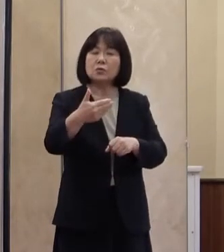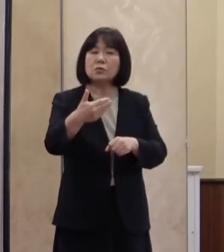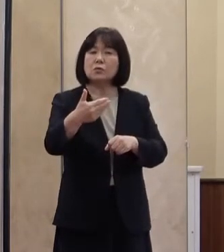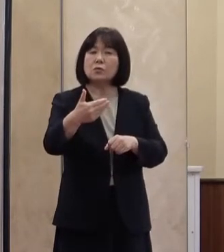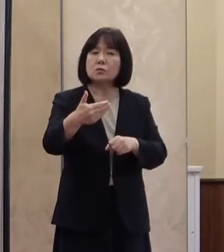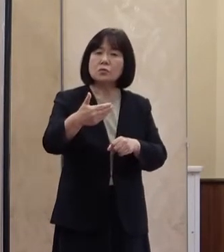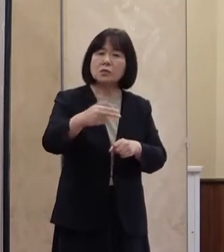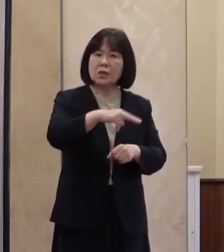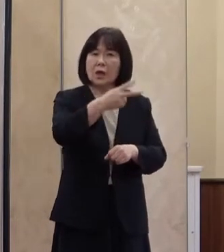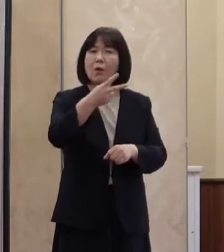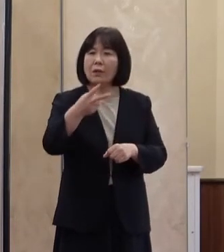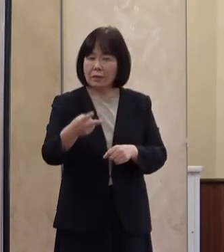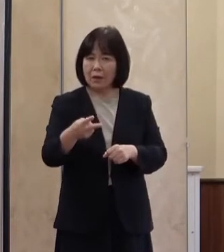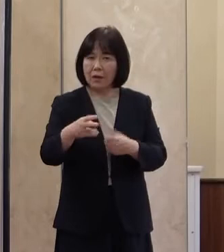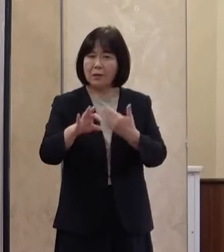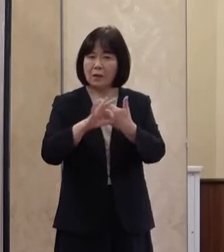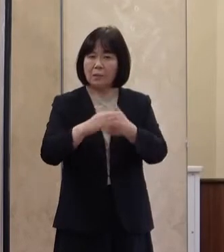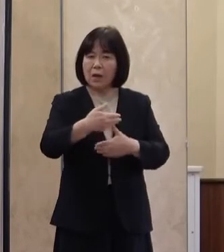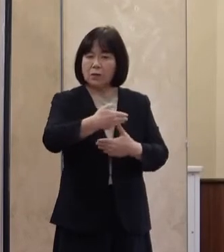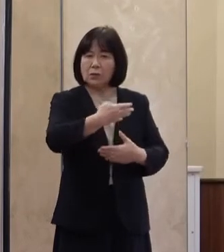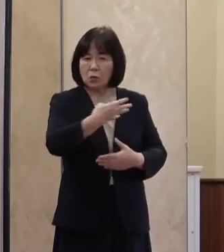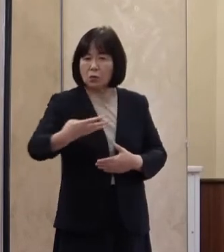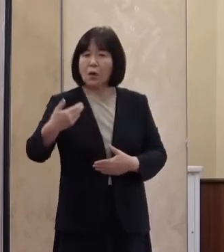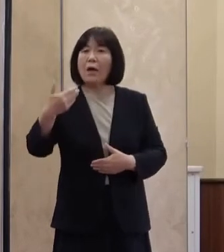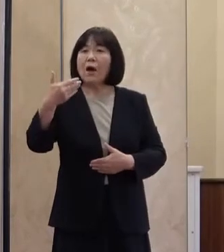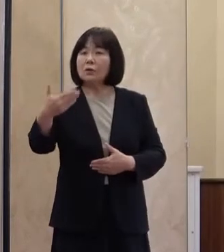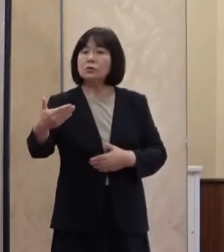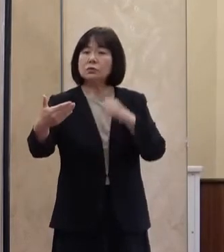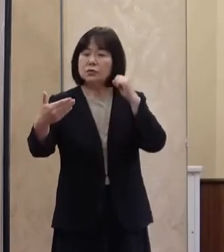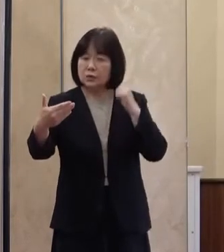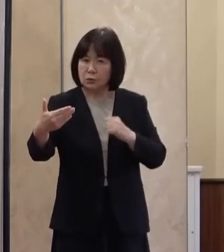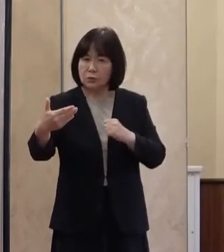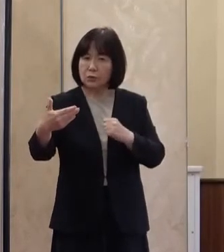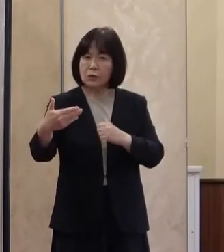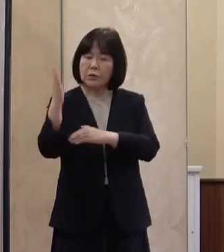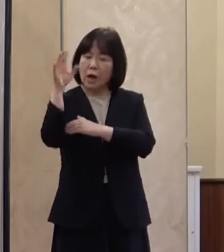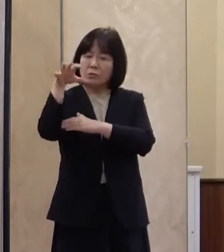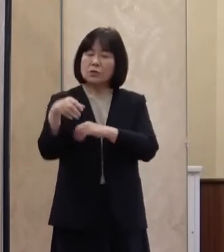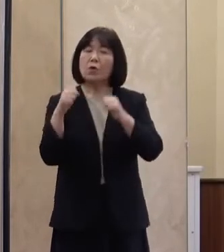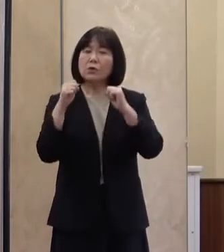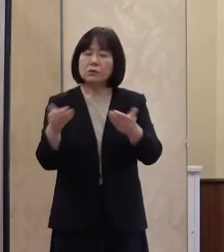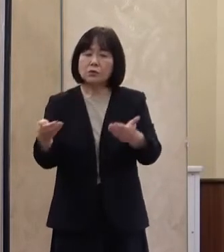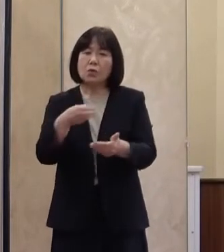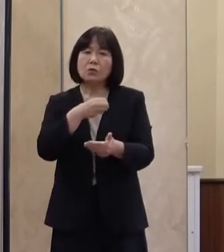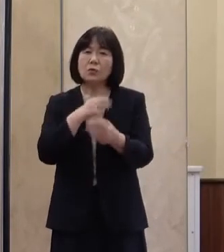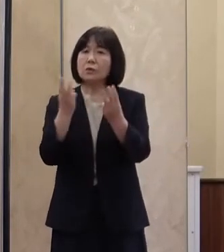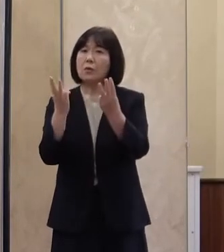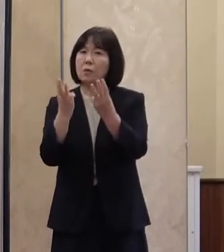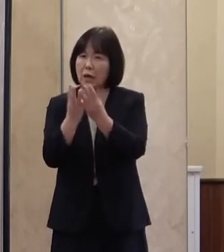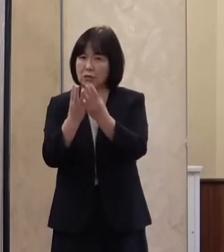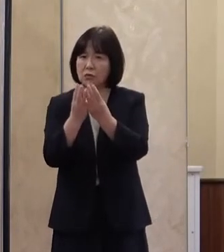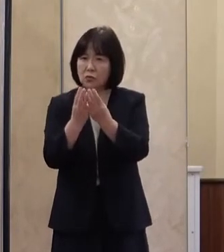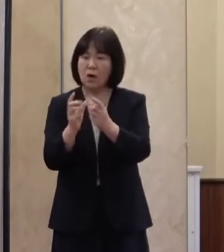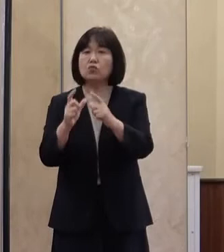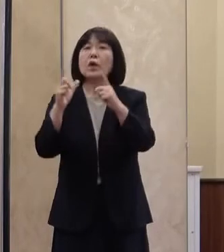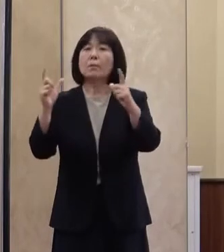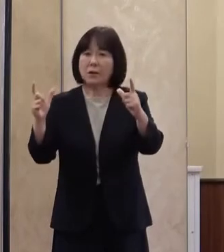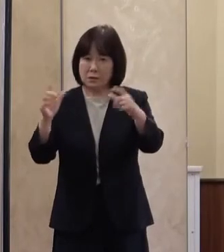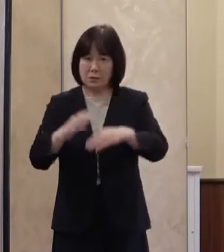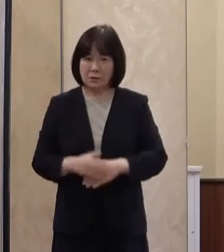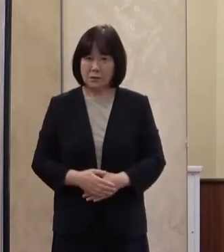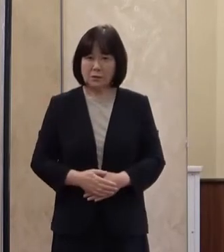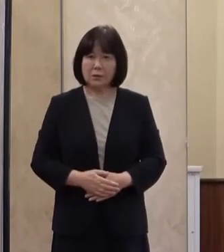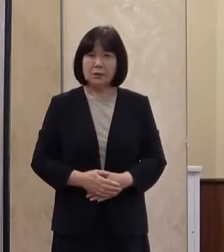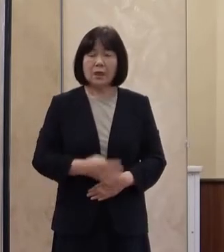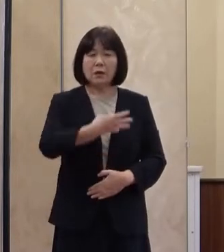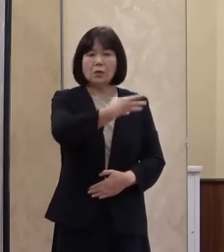になれば、例えば淀川区であれば淀川区にいる区役所にいる職員の数というのは増えます。ですので淀川